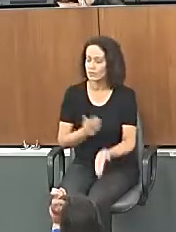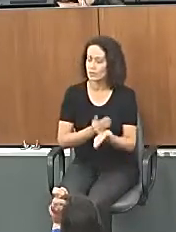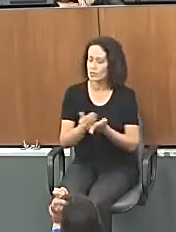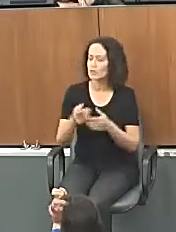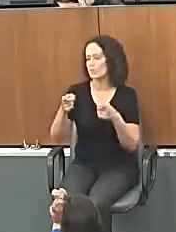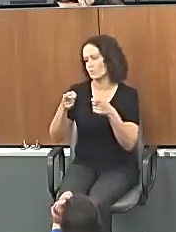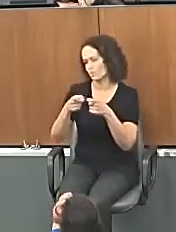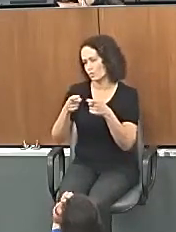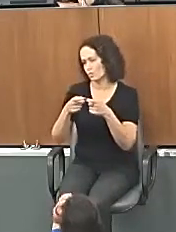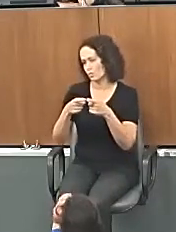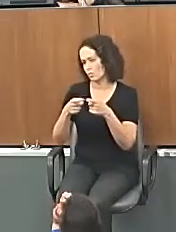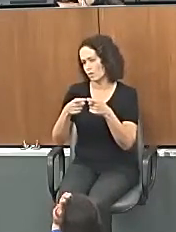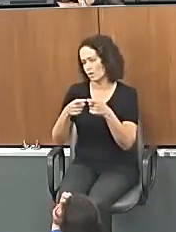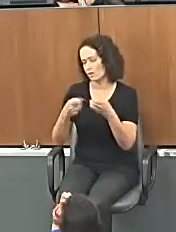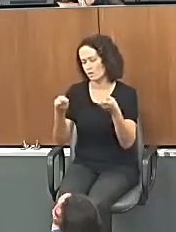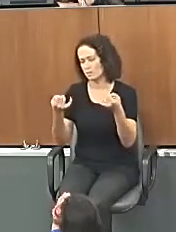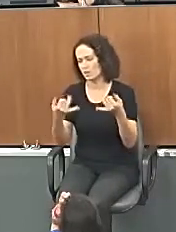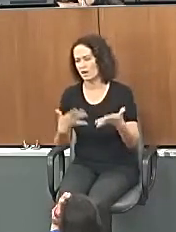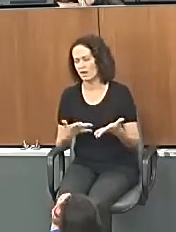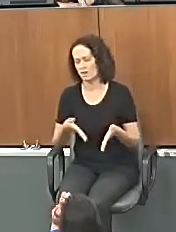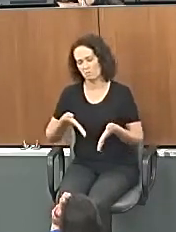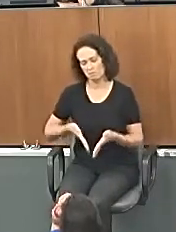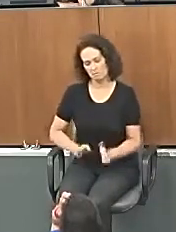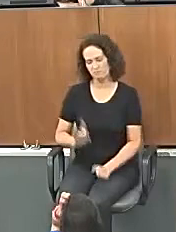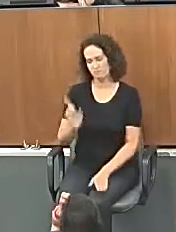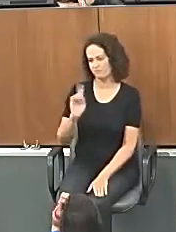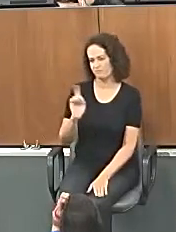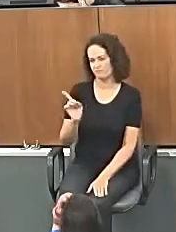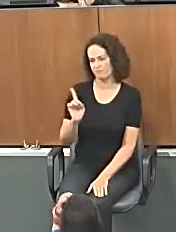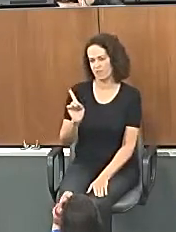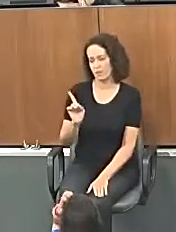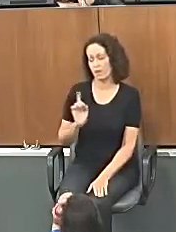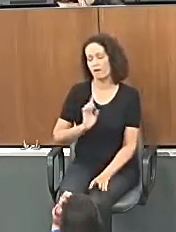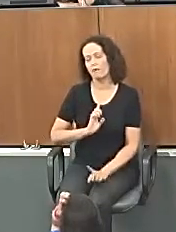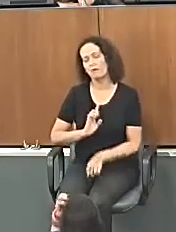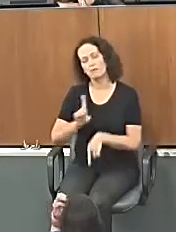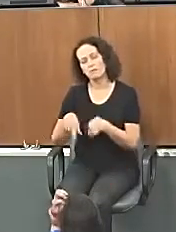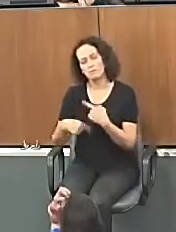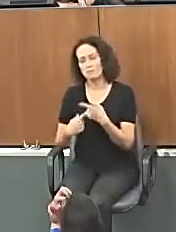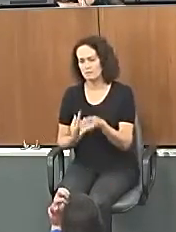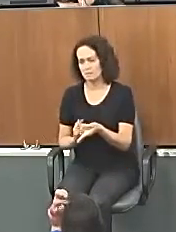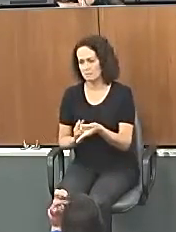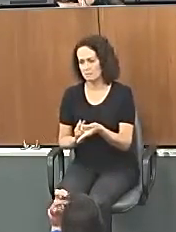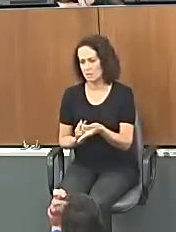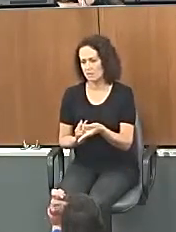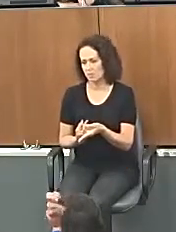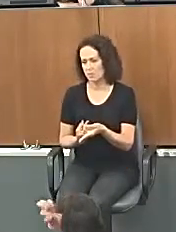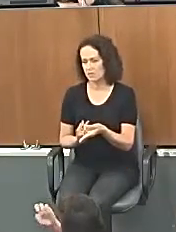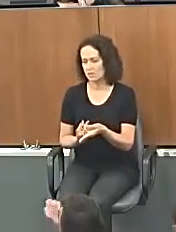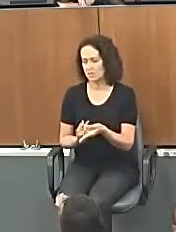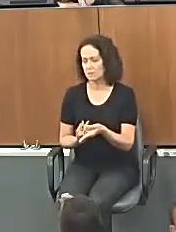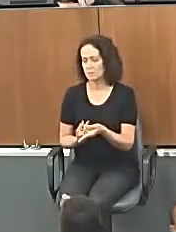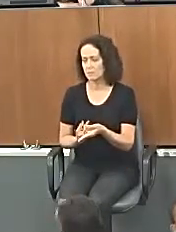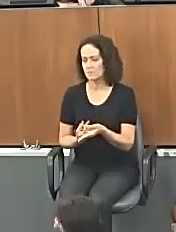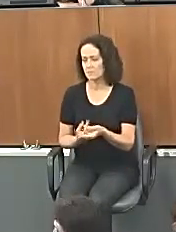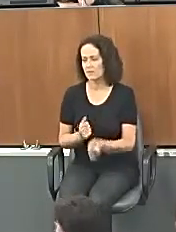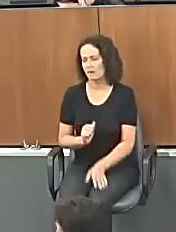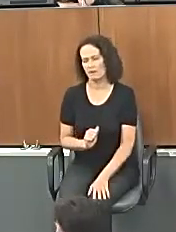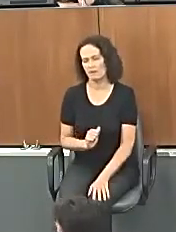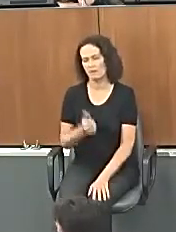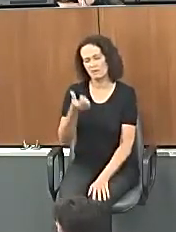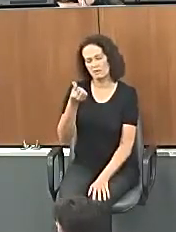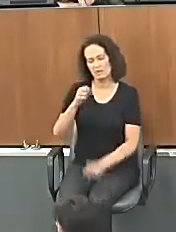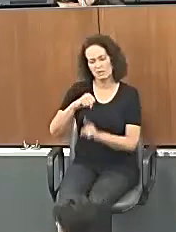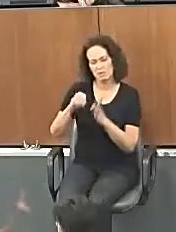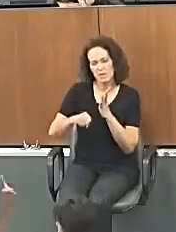decidi se diziam que ela nem na seria depois que não dará não não teria vida não chegarei aos seis